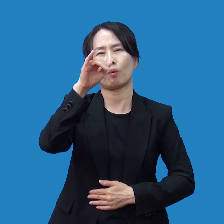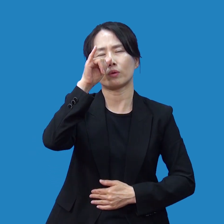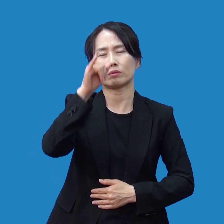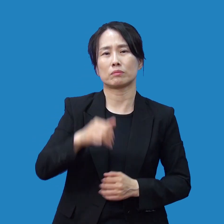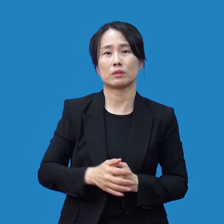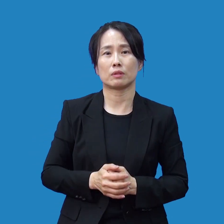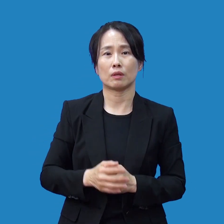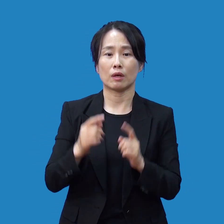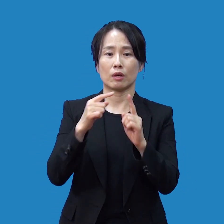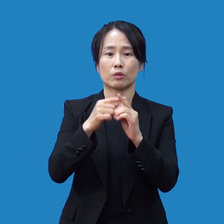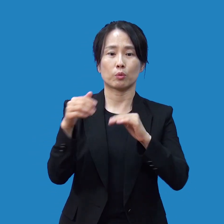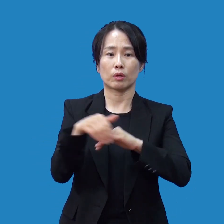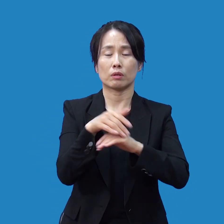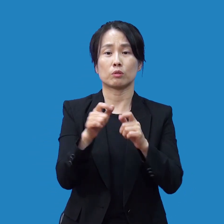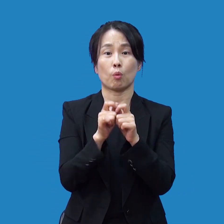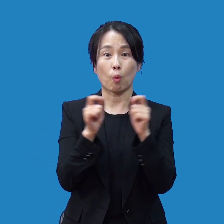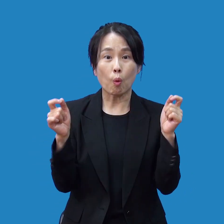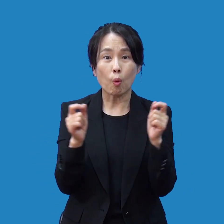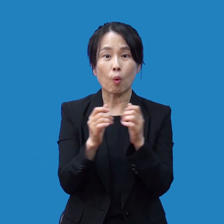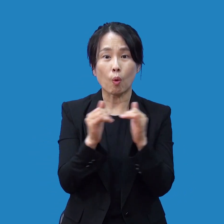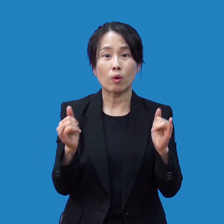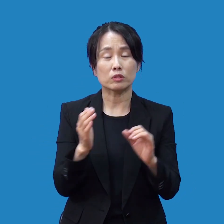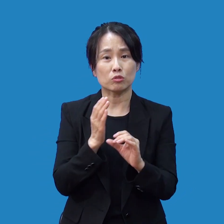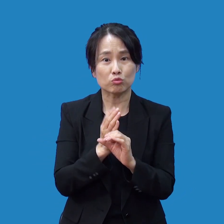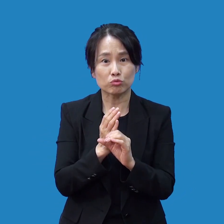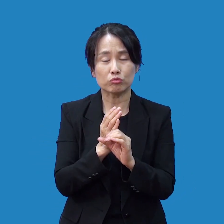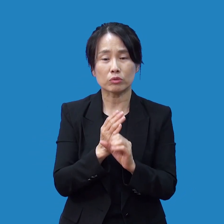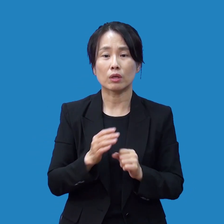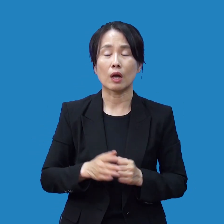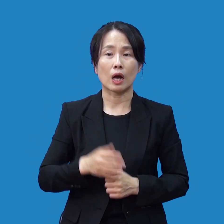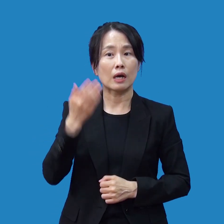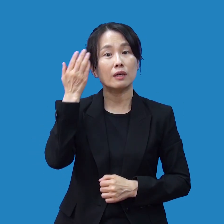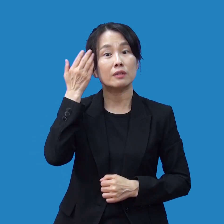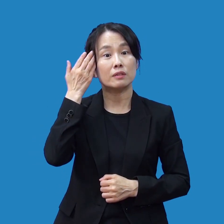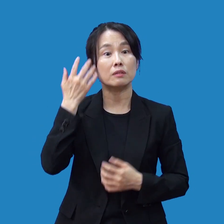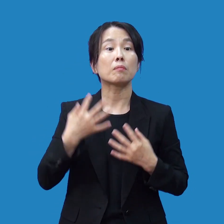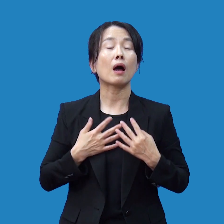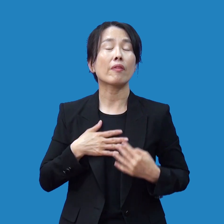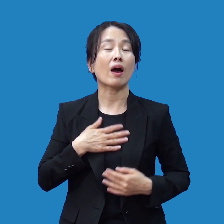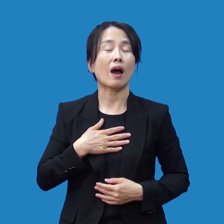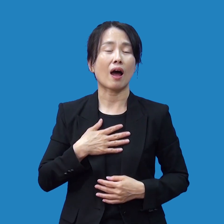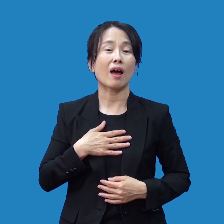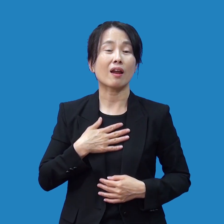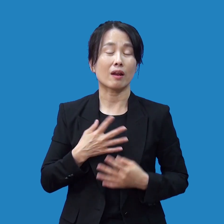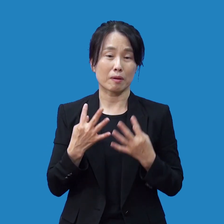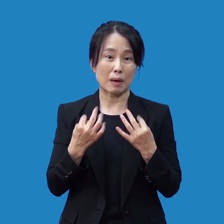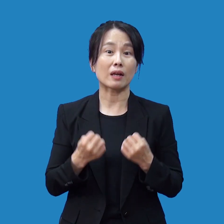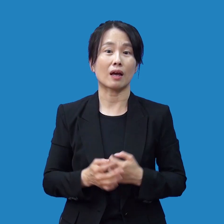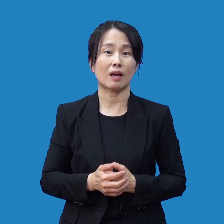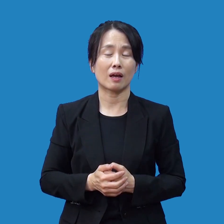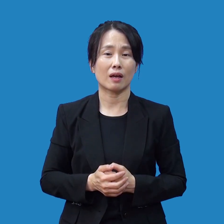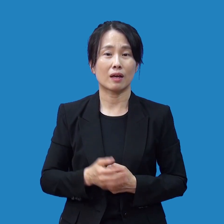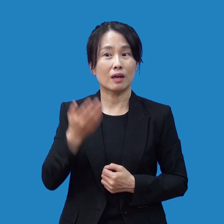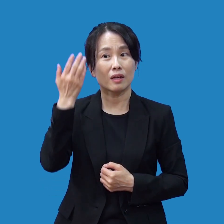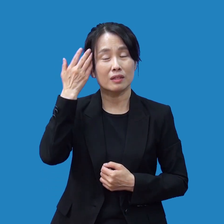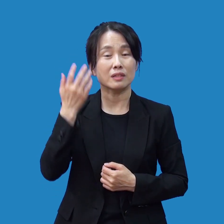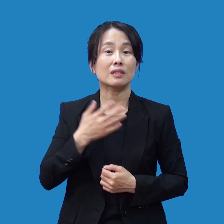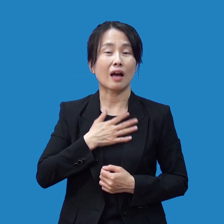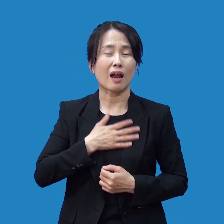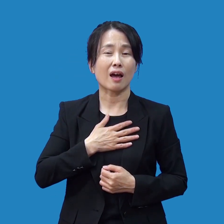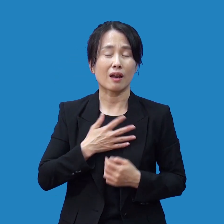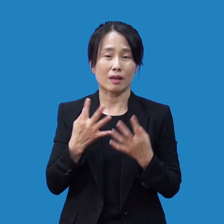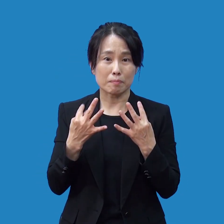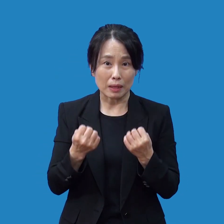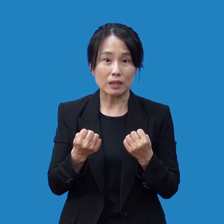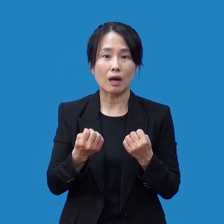교회에 오래 다니신 분들 중에 신앙적인 지식은 많은데 그 지식이 그냥 파편처럼